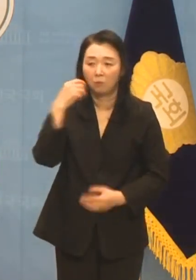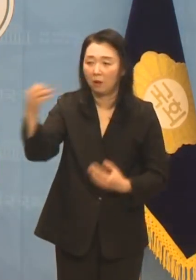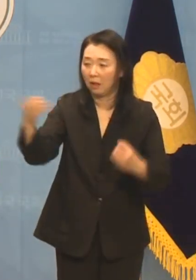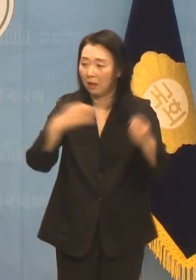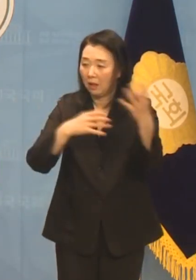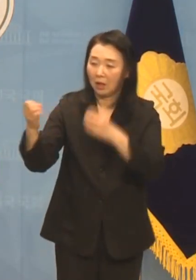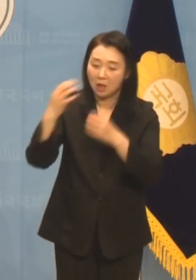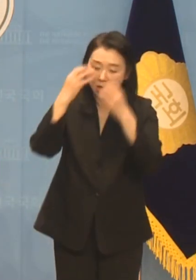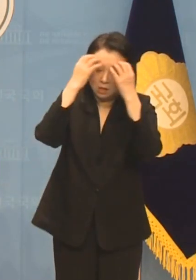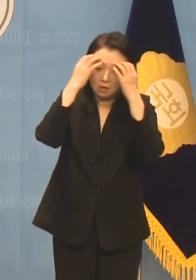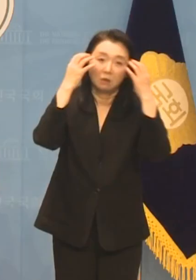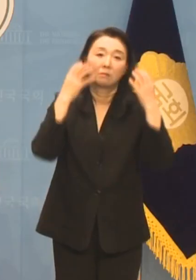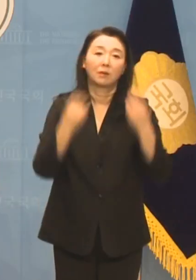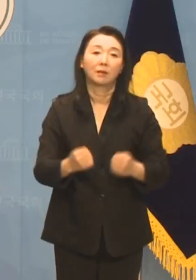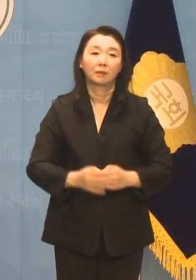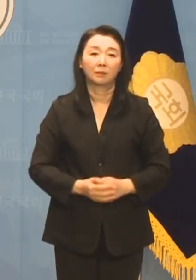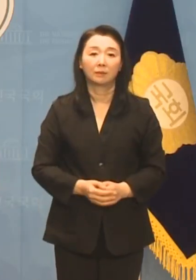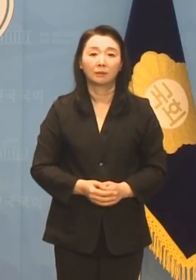넘쳐납니다.